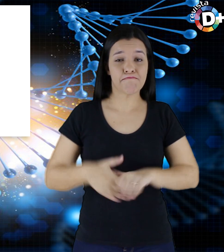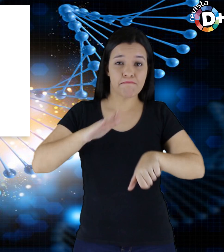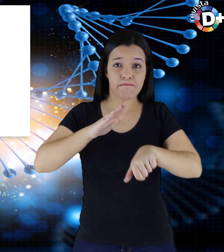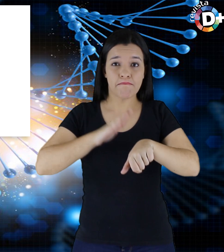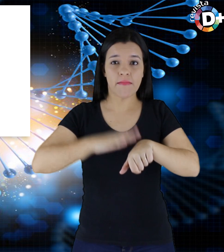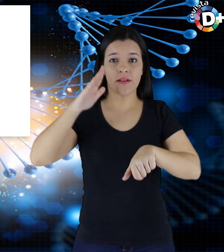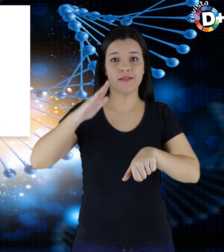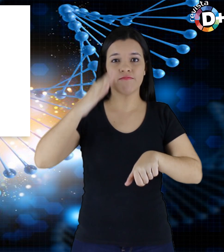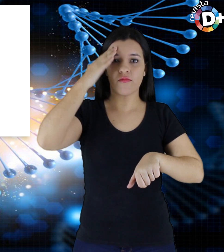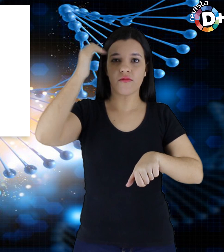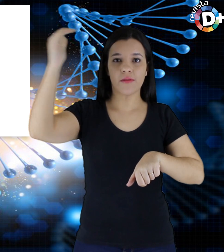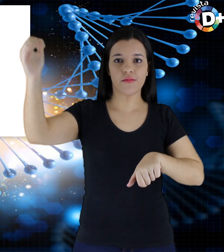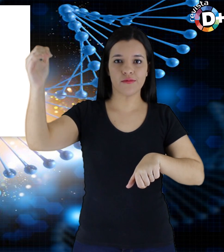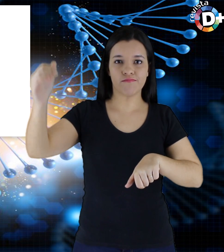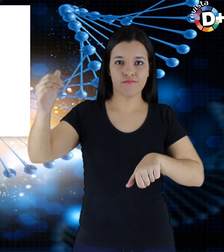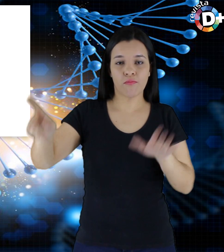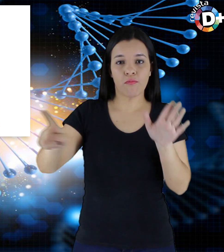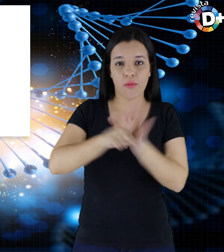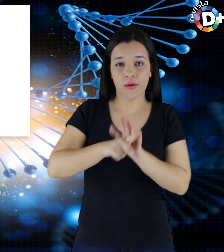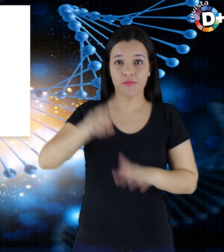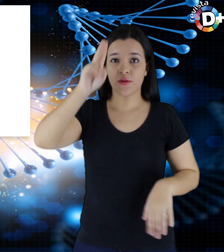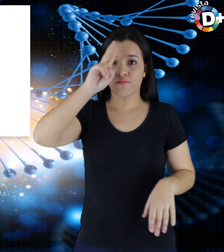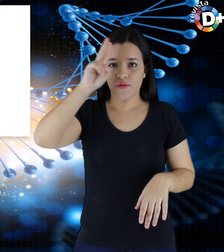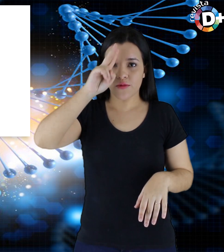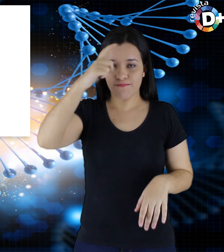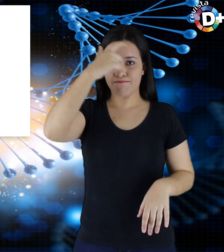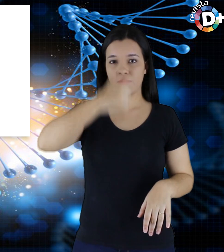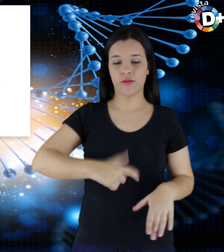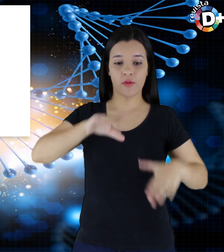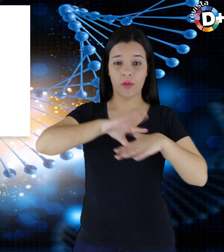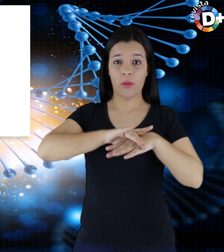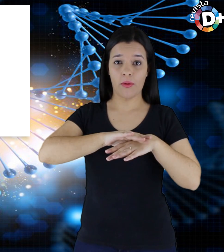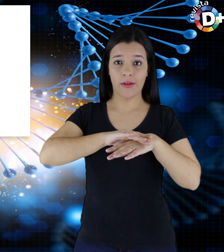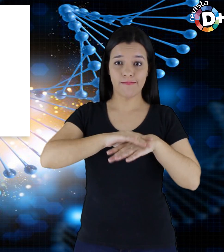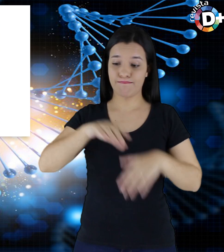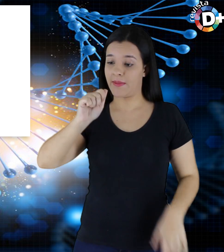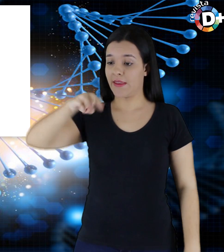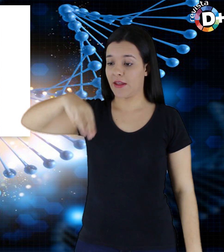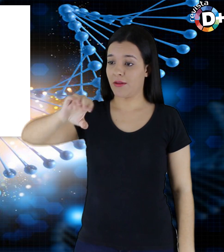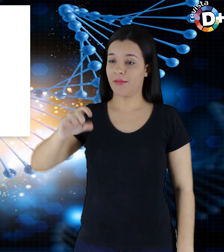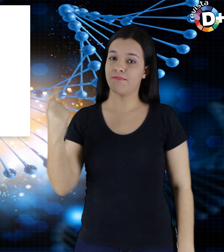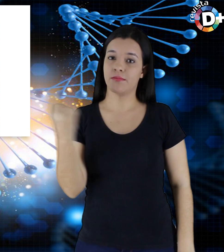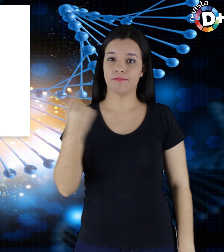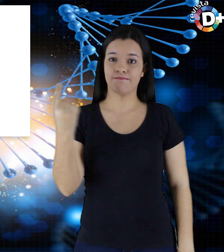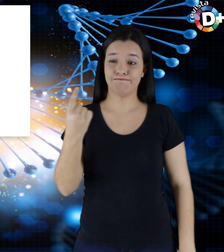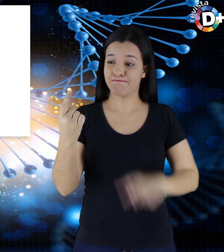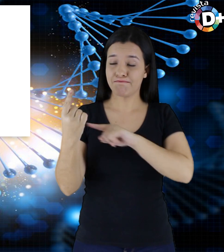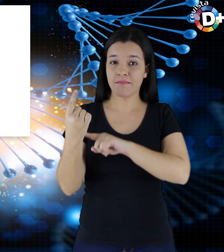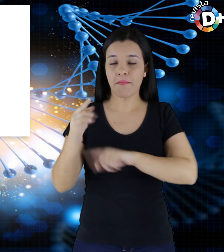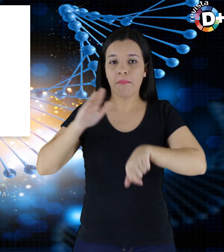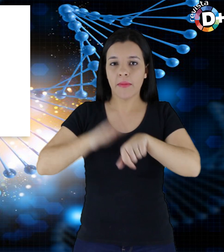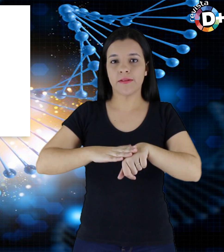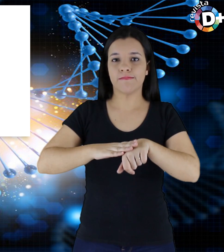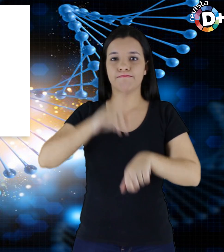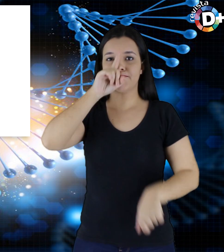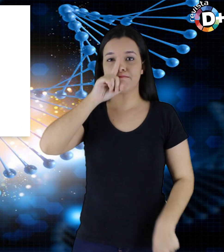tornado mais conhecidos são os da AME tipo 1, a versão mais grave que se